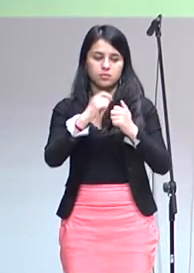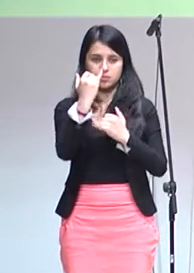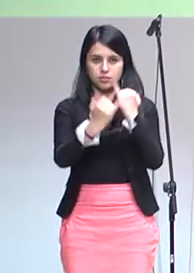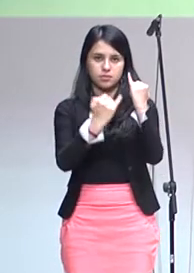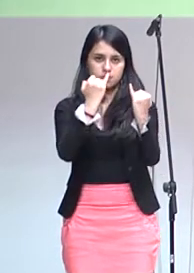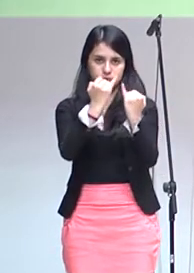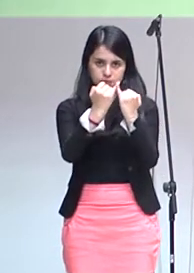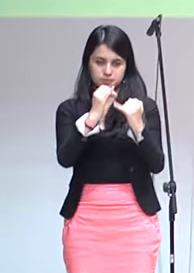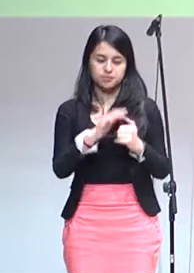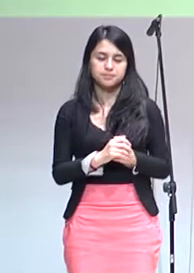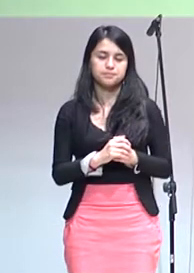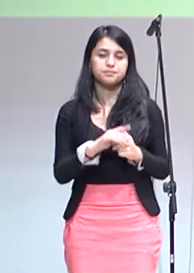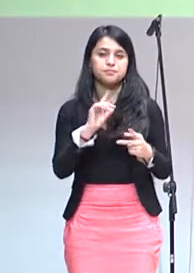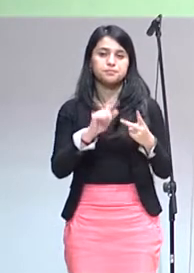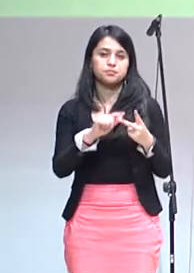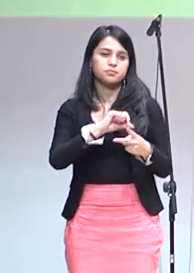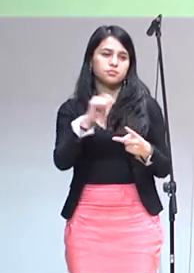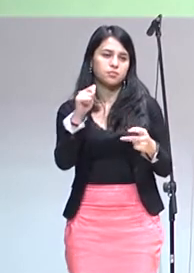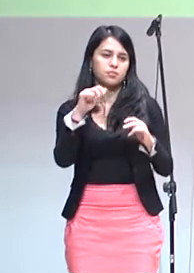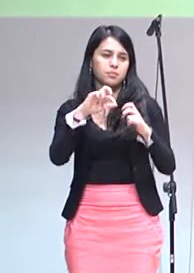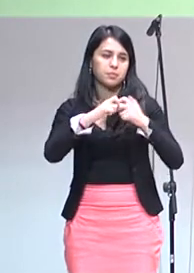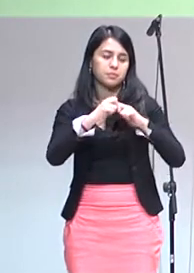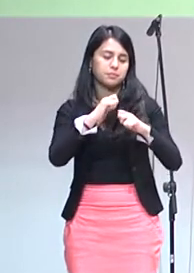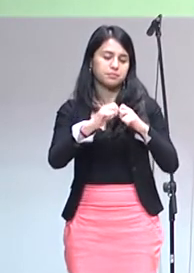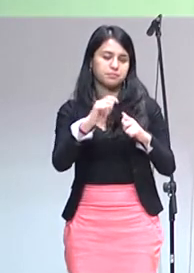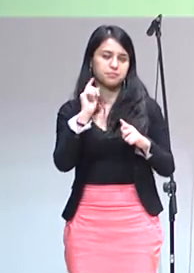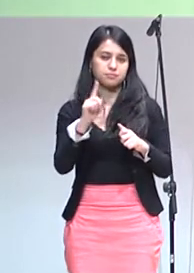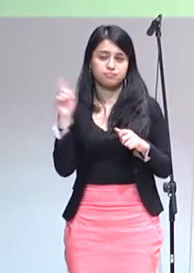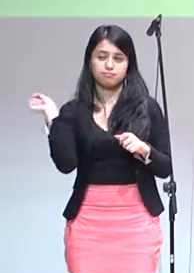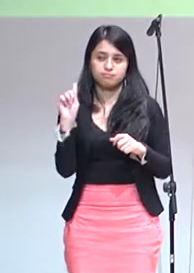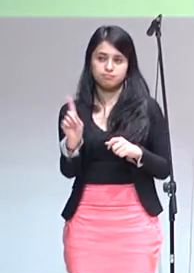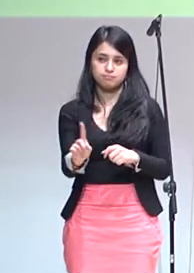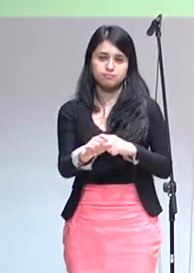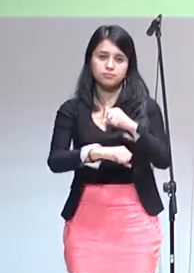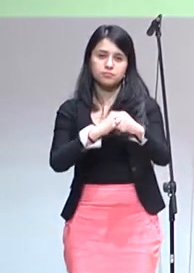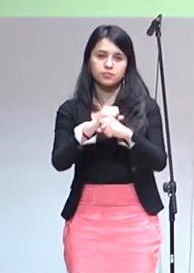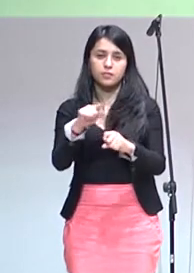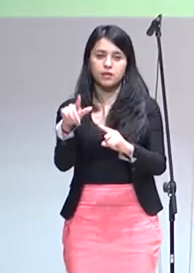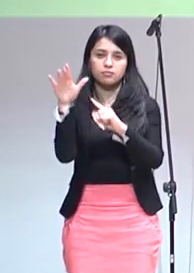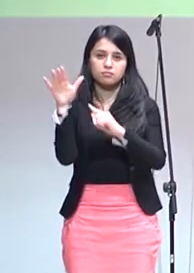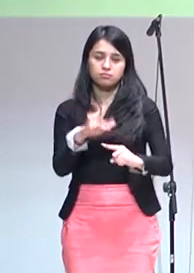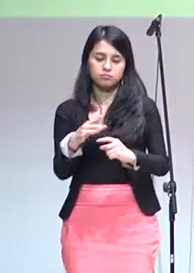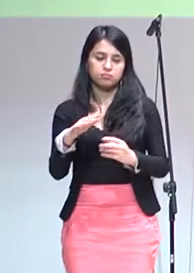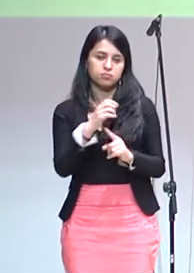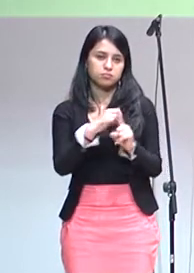era un problema, pues, digamos, de toda una controversia de todos estos años, de una segregación social,